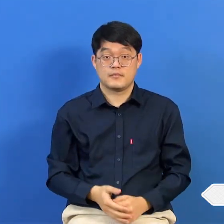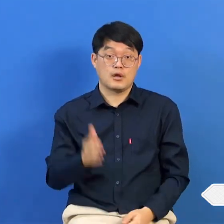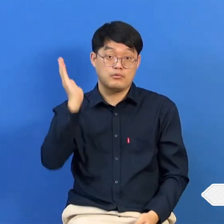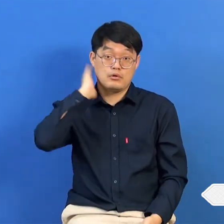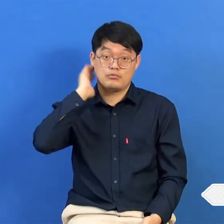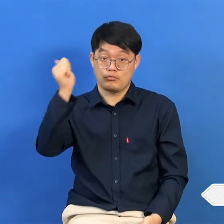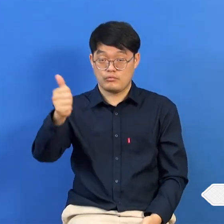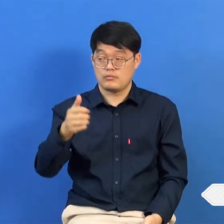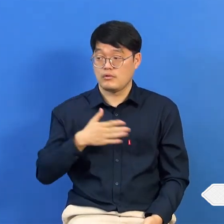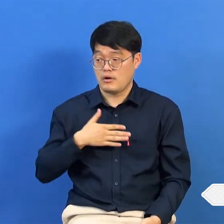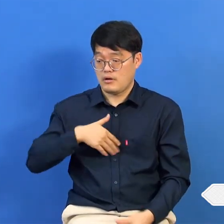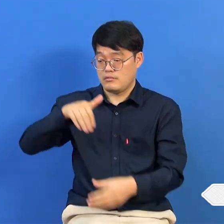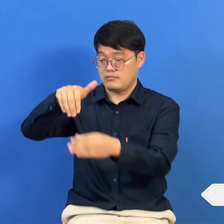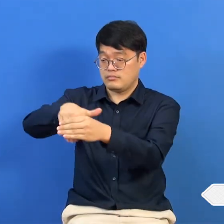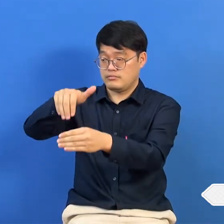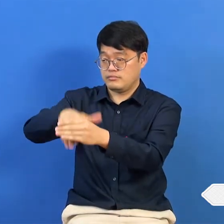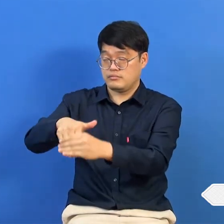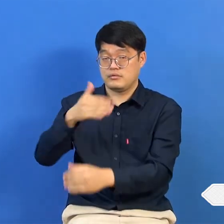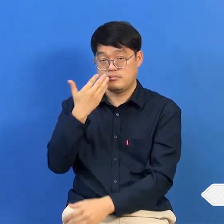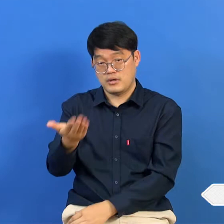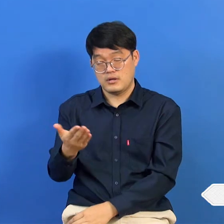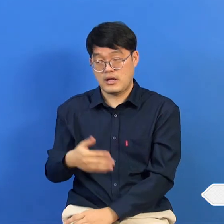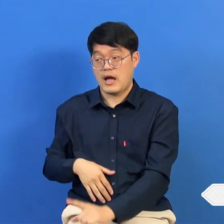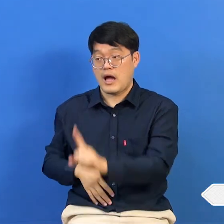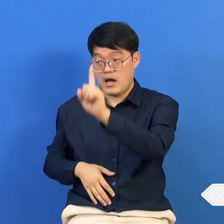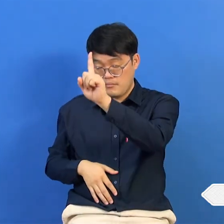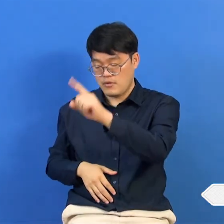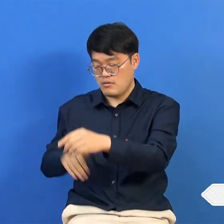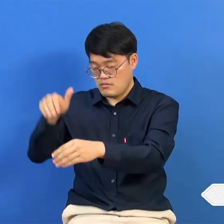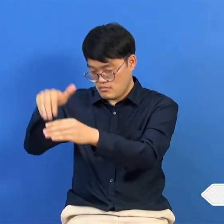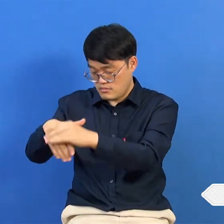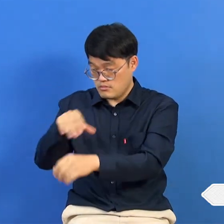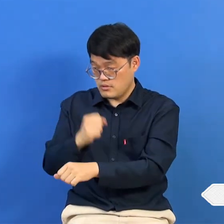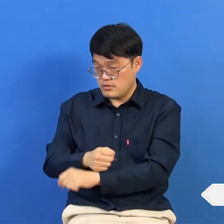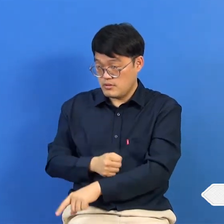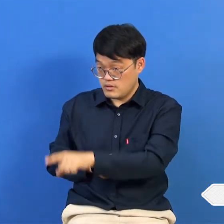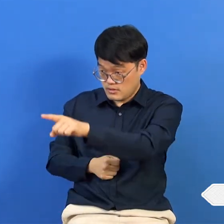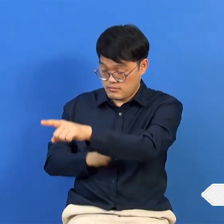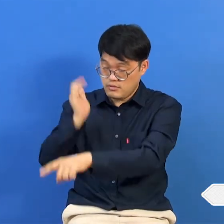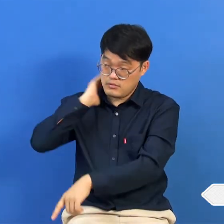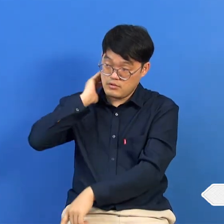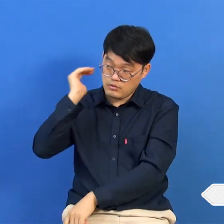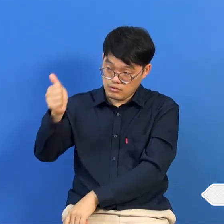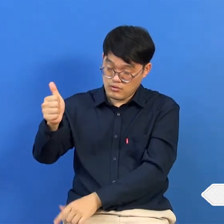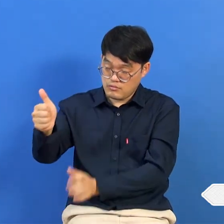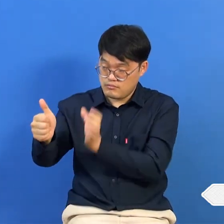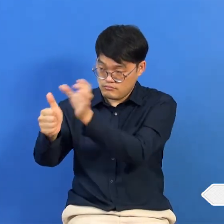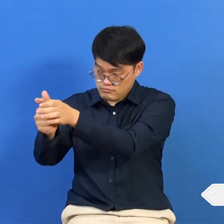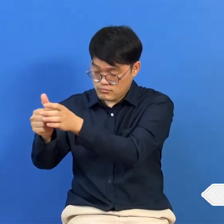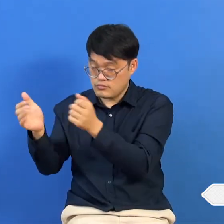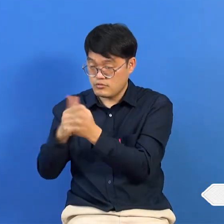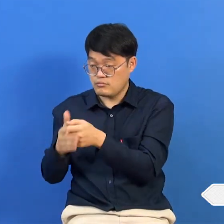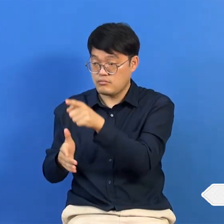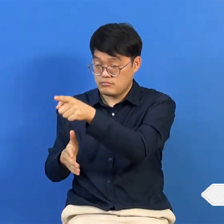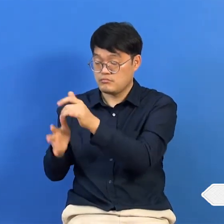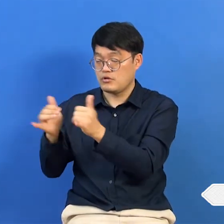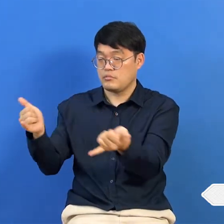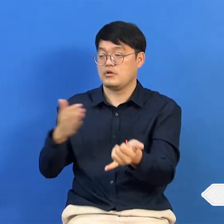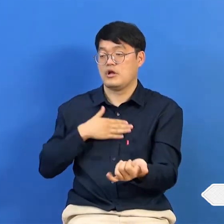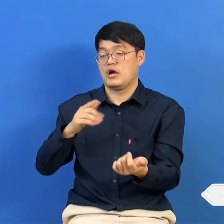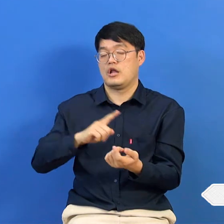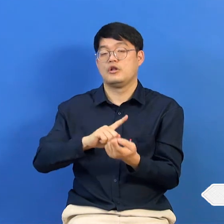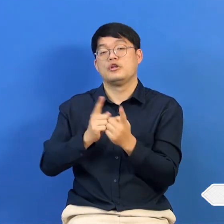대통령은 내가 선택을 했습니다. 내가 한 표 찍어서 그 사람을 대통령으로 세웠으니까 그 사람이